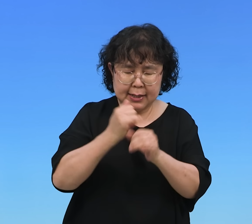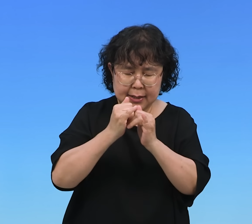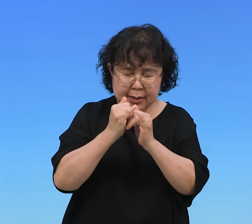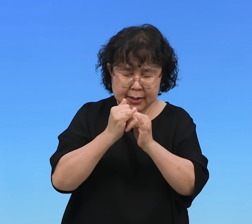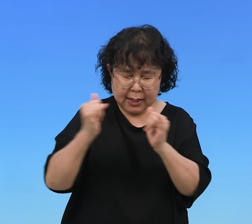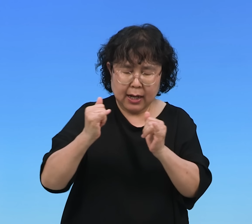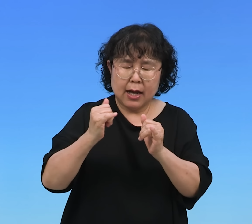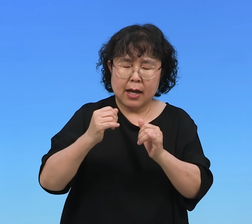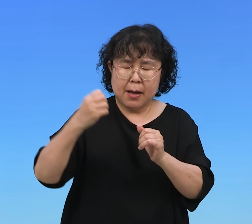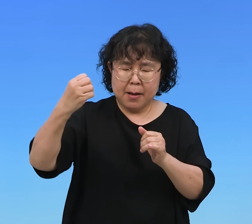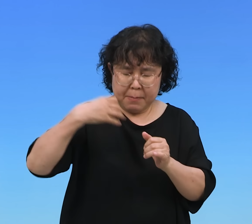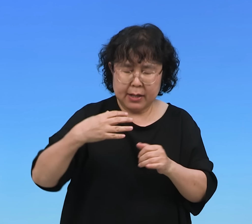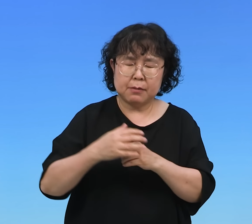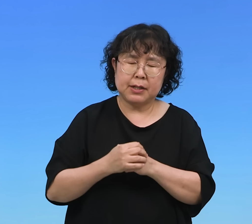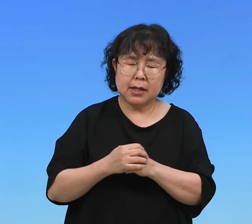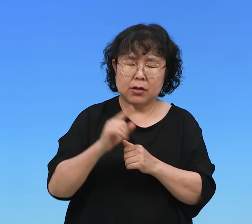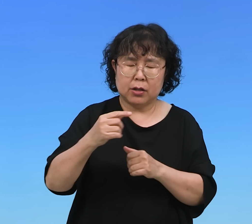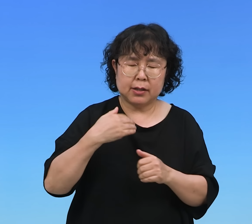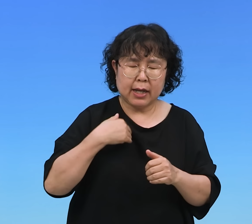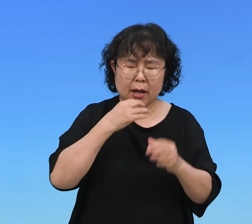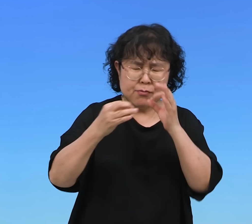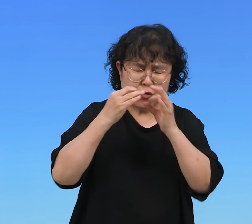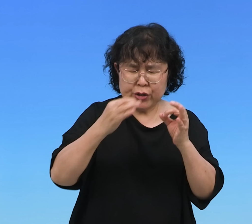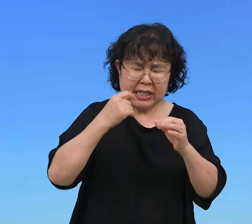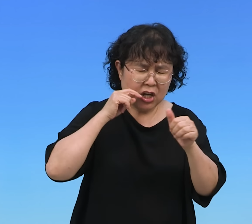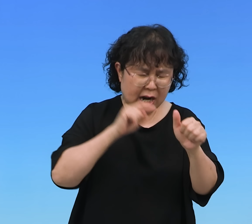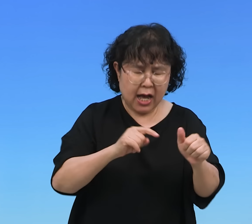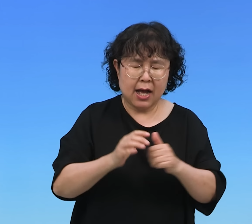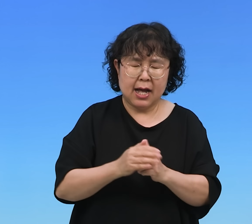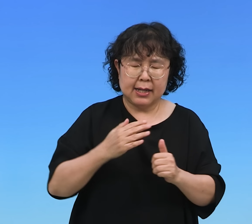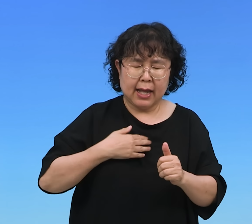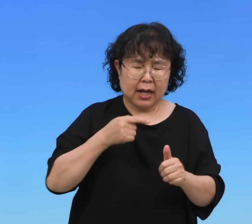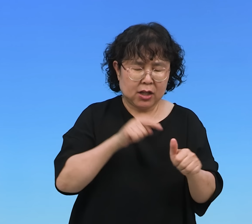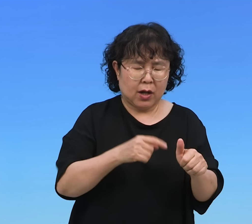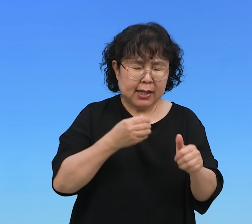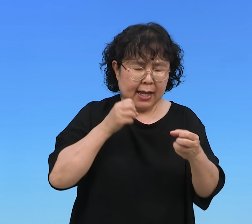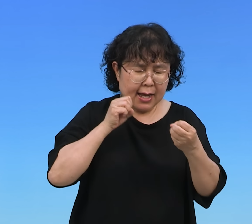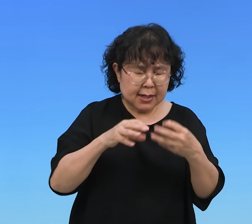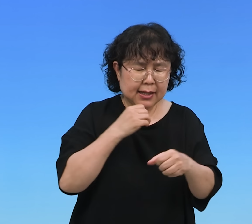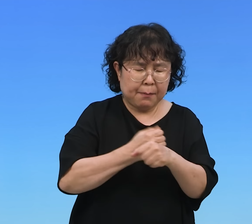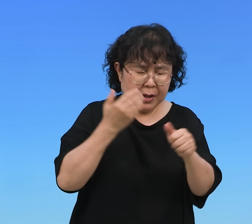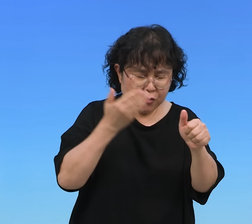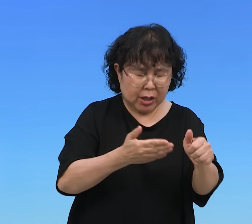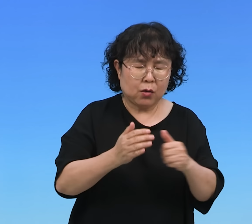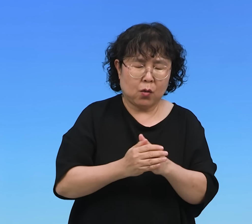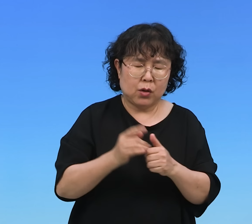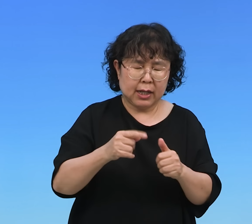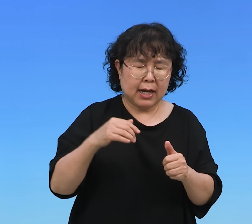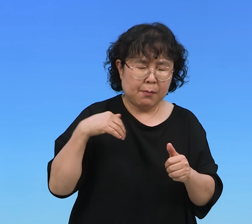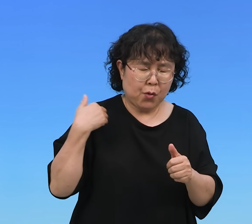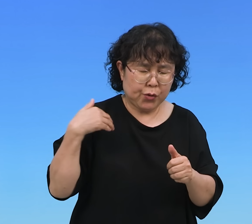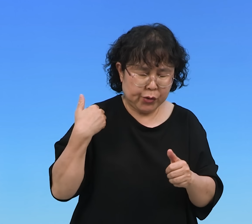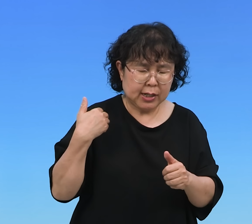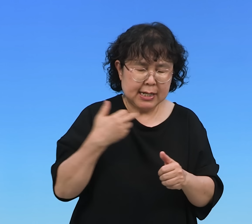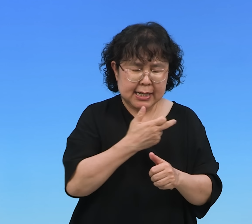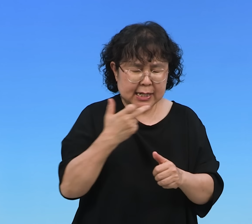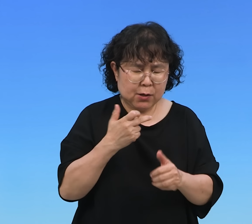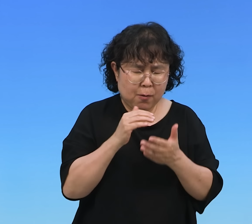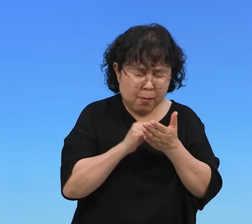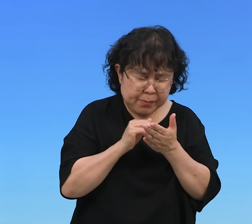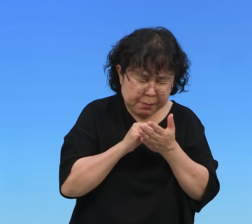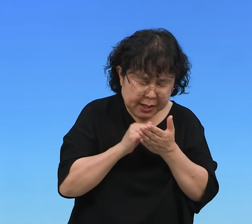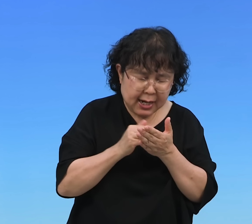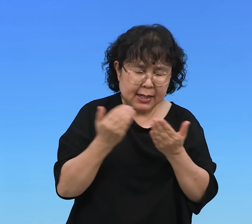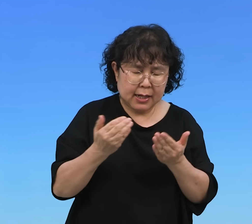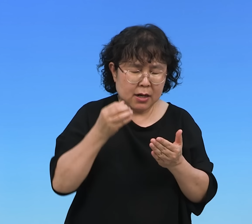같이 이르시도다. 너는 내게 부르짖어라, 내가 내게 응답하겠고 내가 알지 못하는 크고 은밀한 일을